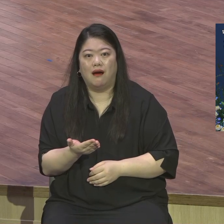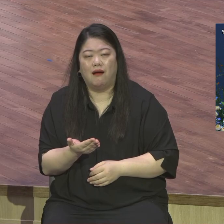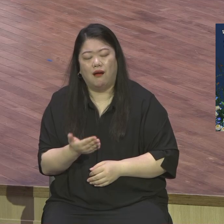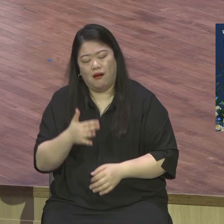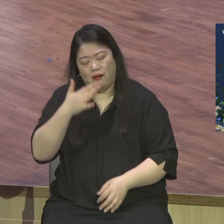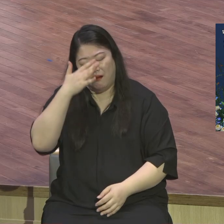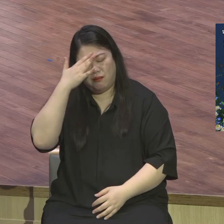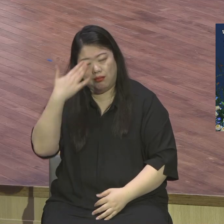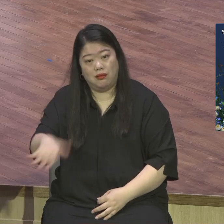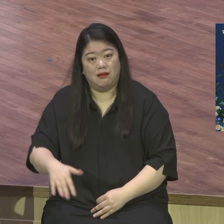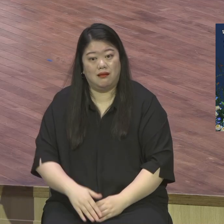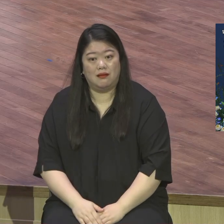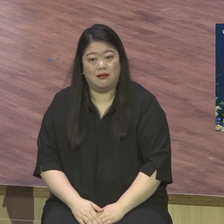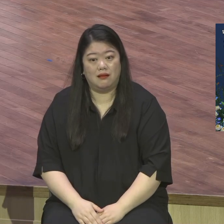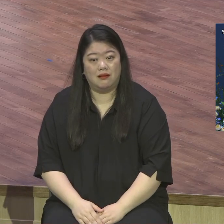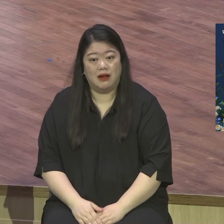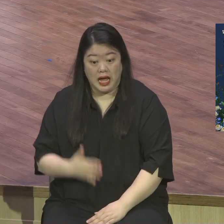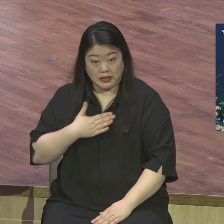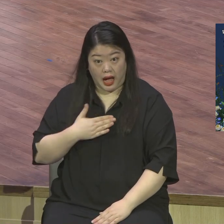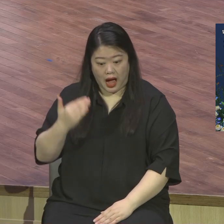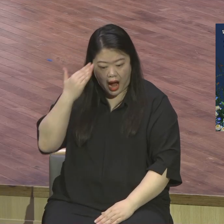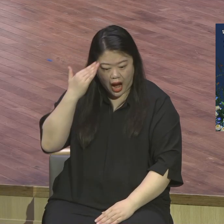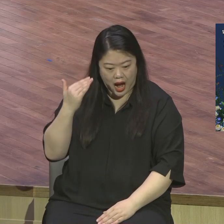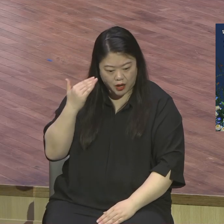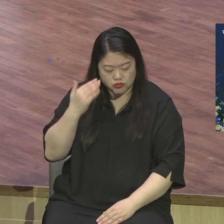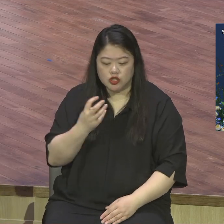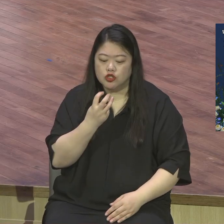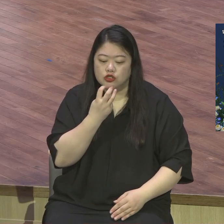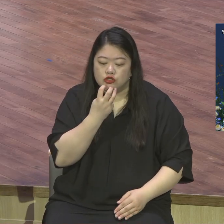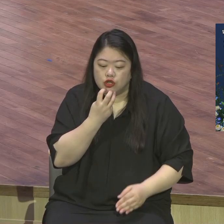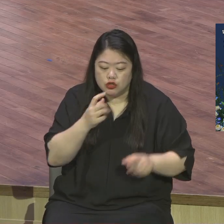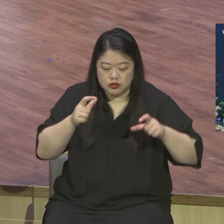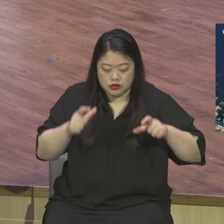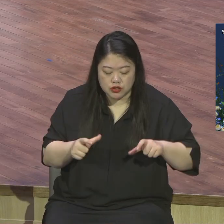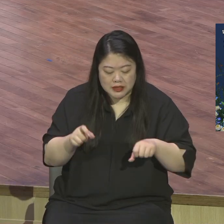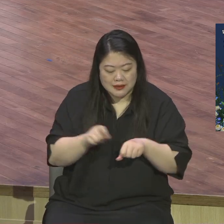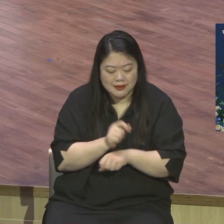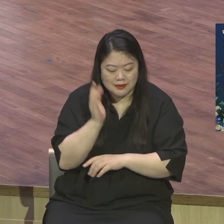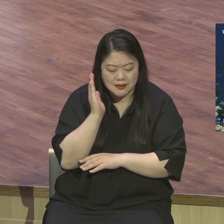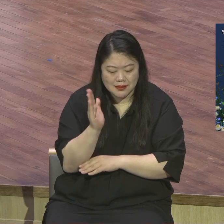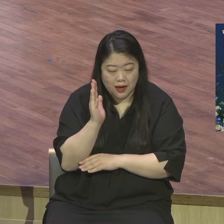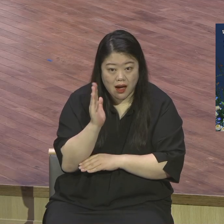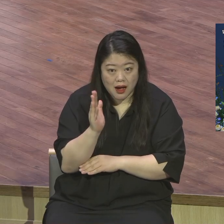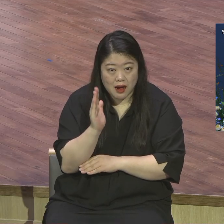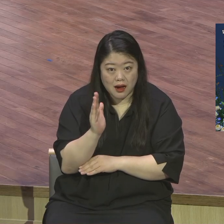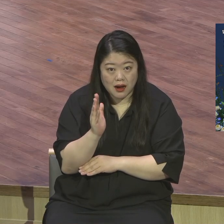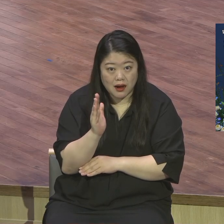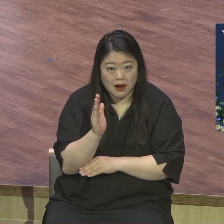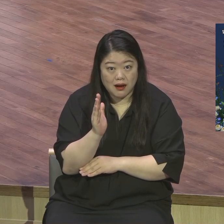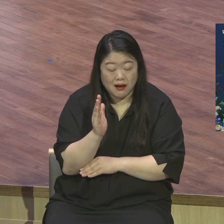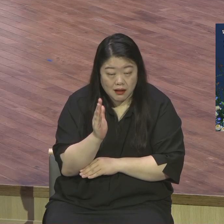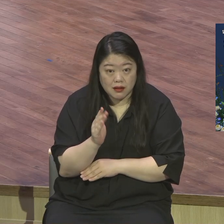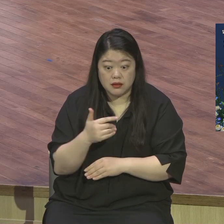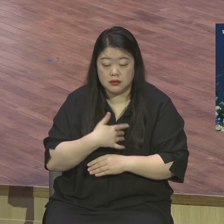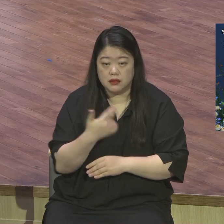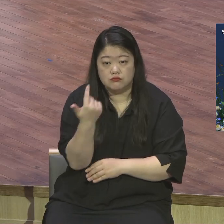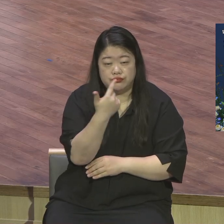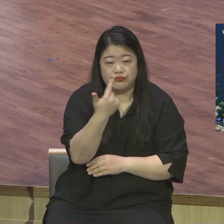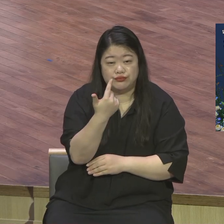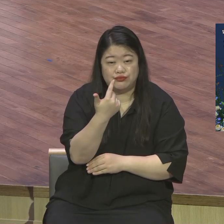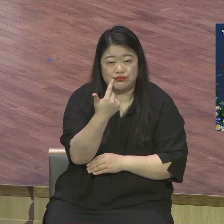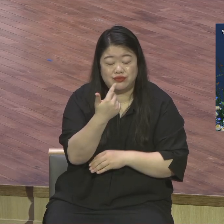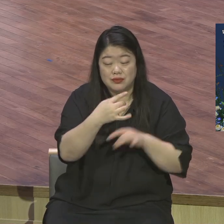제가 심지어 특가한 것도 미국에서 다 보고 막 특가하는 장면을 장면 찍어가지고 보내고 전